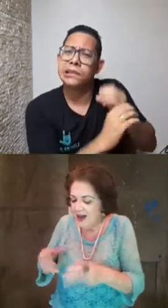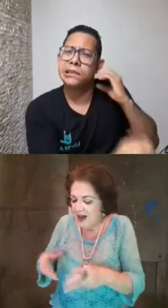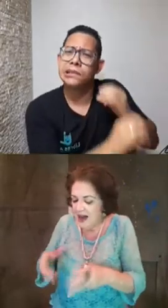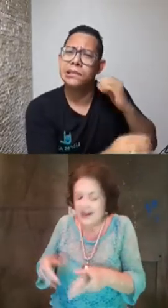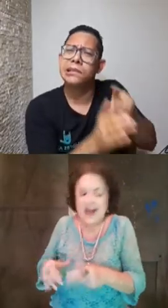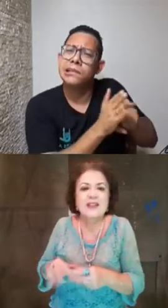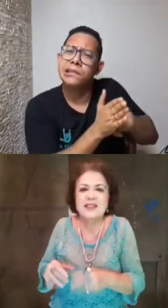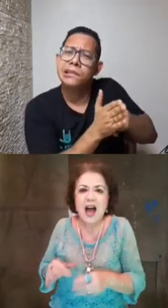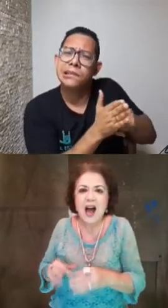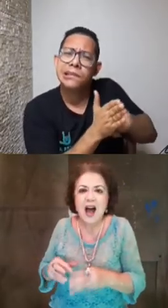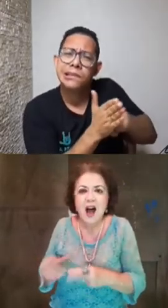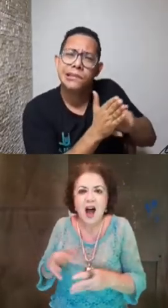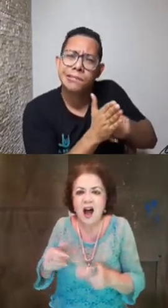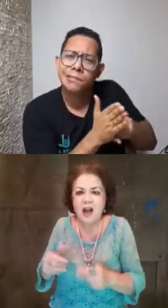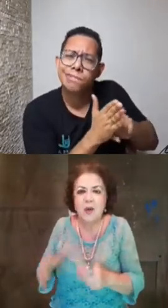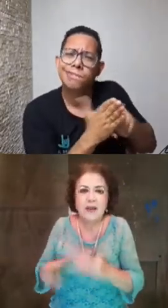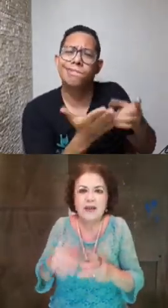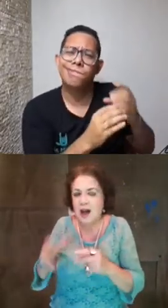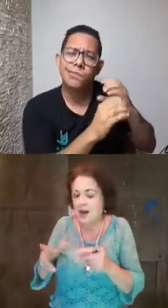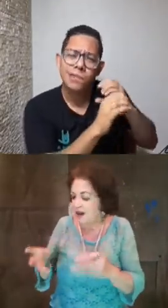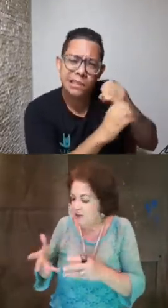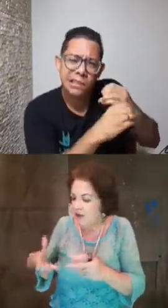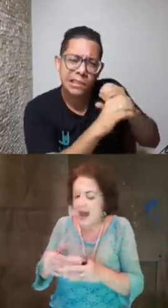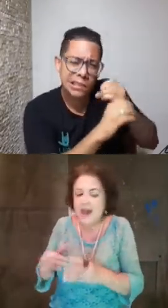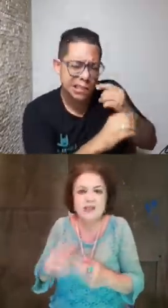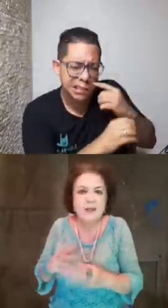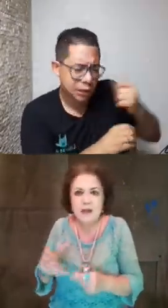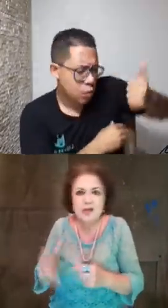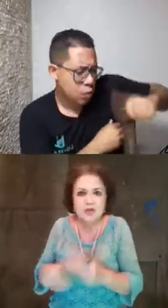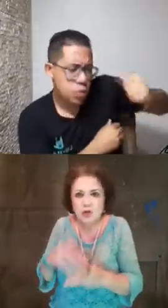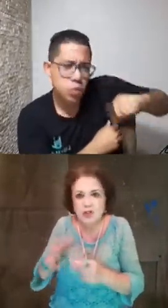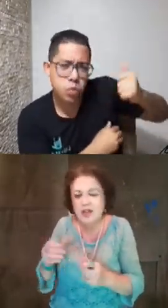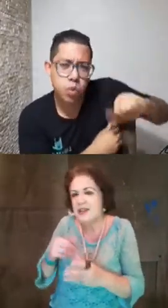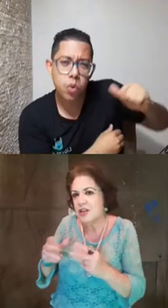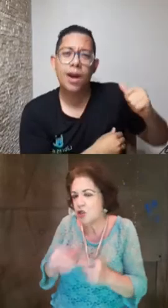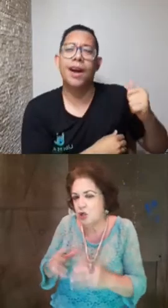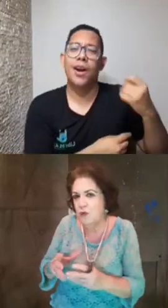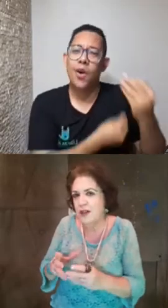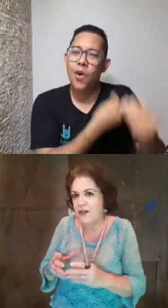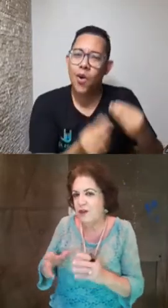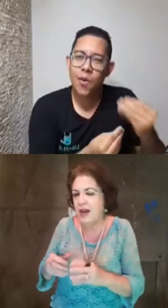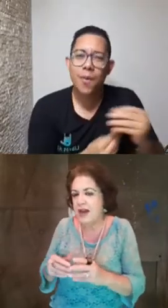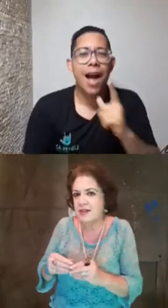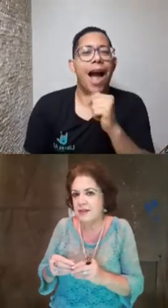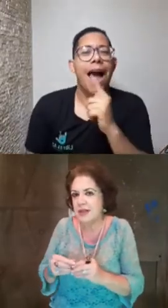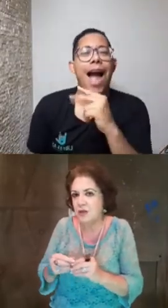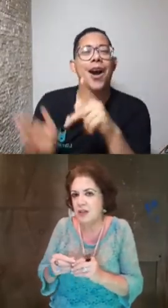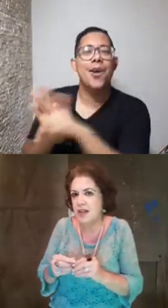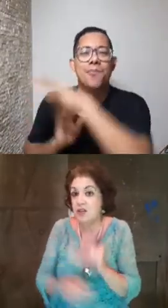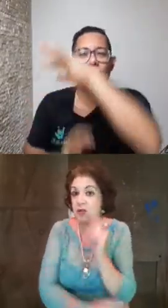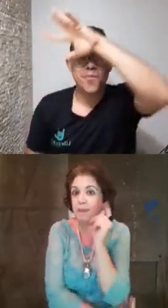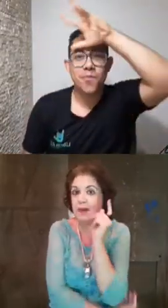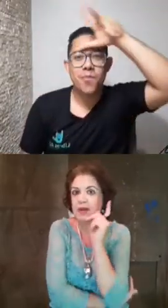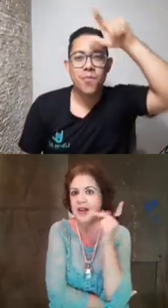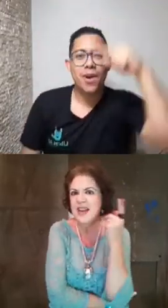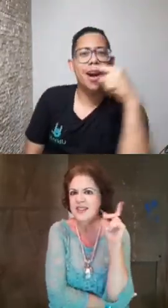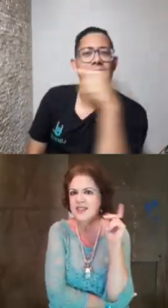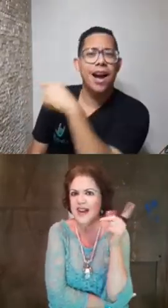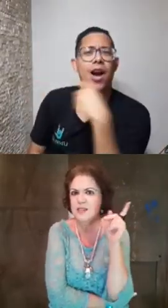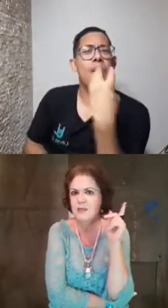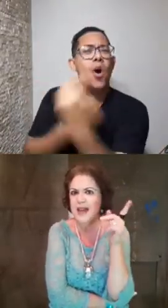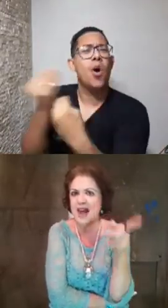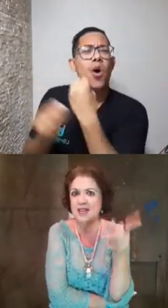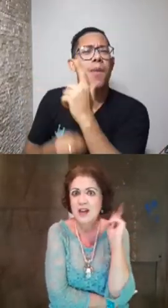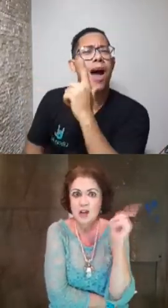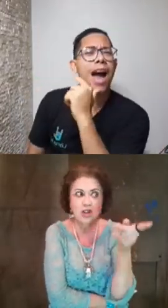lá analisar a água da floresta amazônica, da chuva da floresta amazônica, e descobriram que aqueles